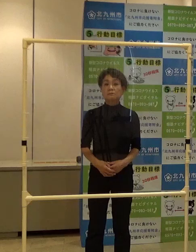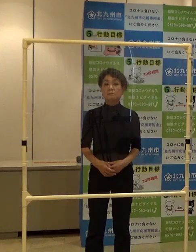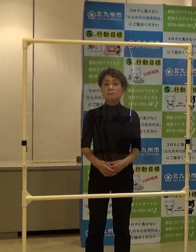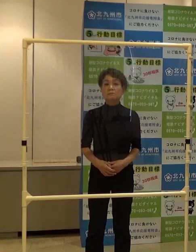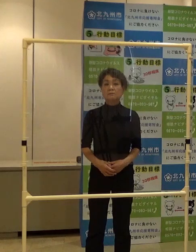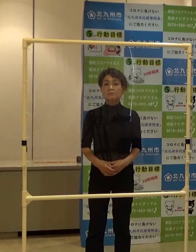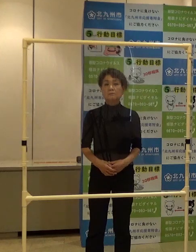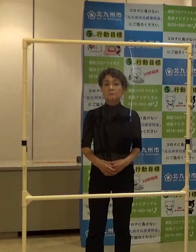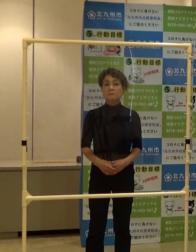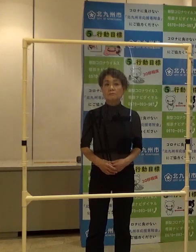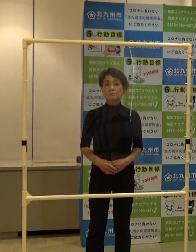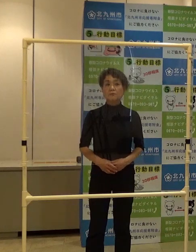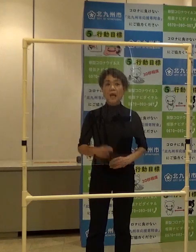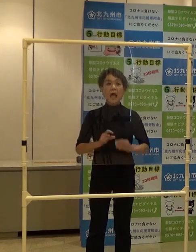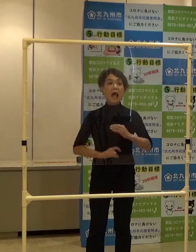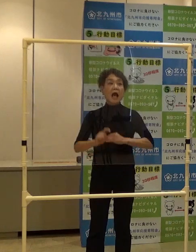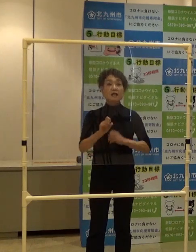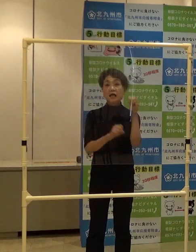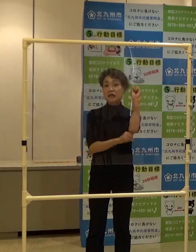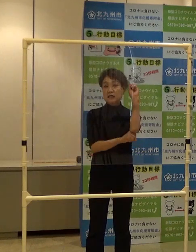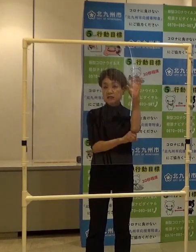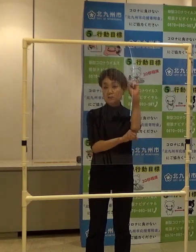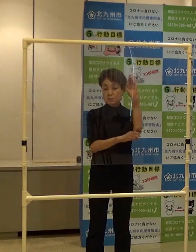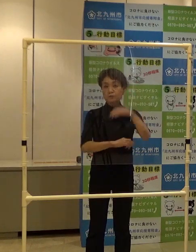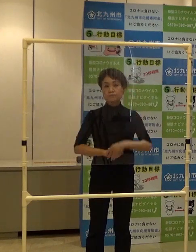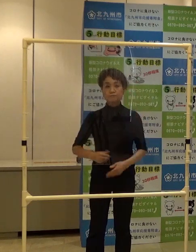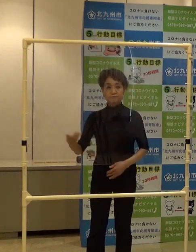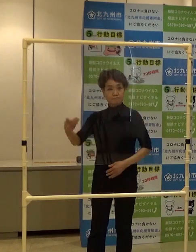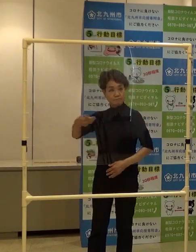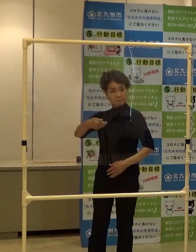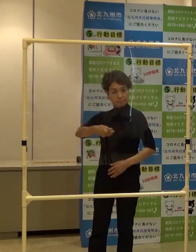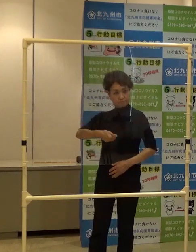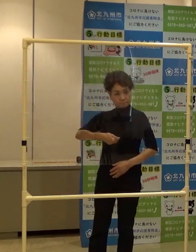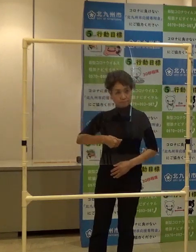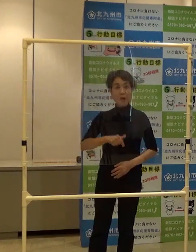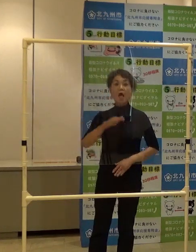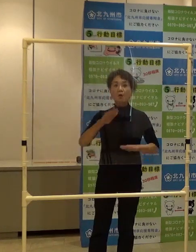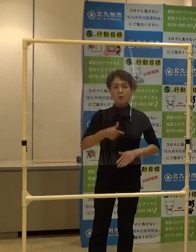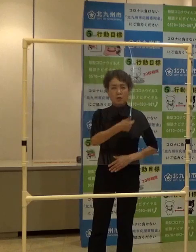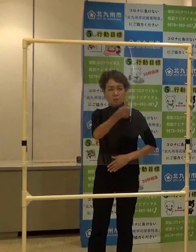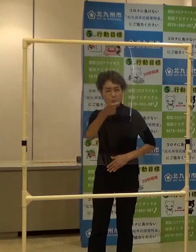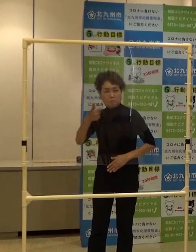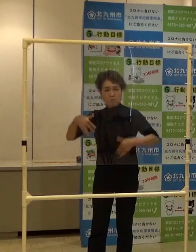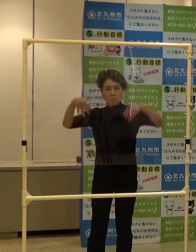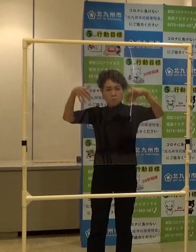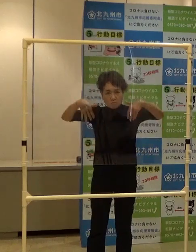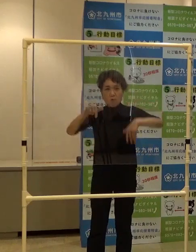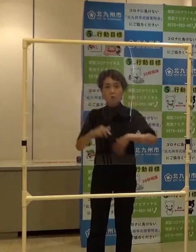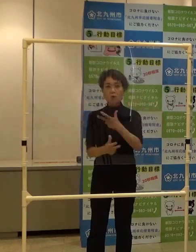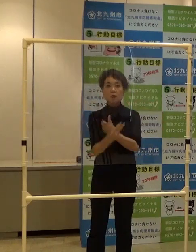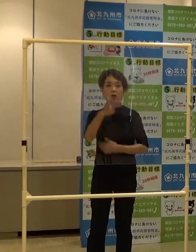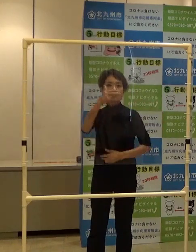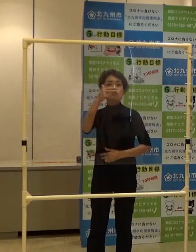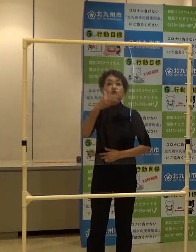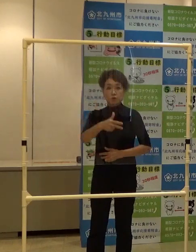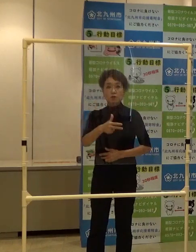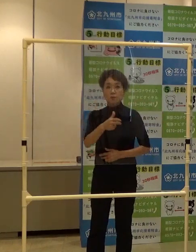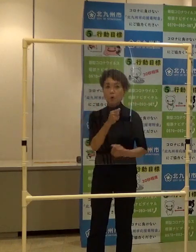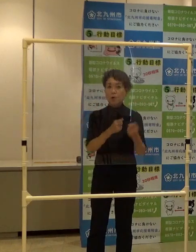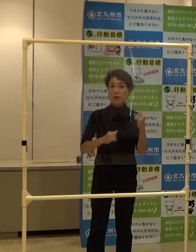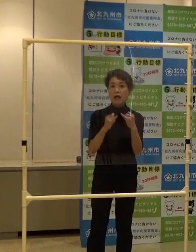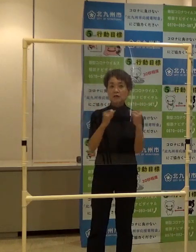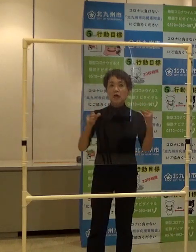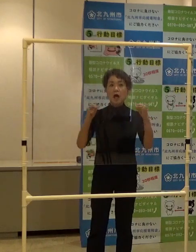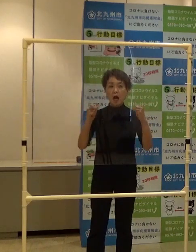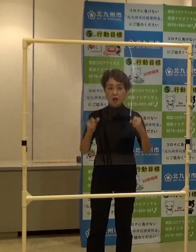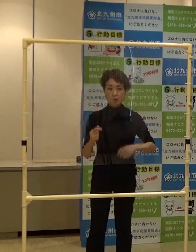すみません、朝日新聞の沼田と申します。今回の豪雨でですね、北九州市内でも一定数避難された方がいると思うん